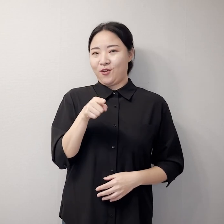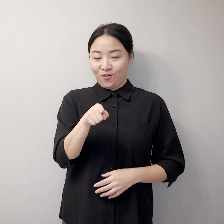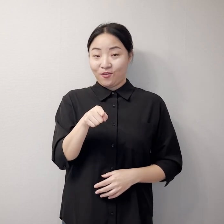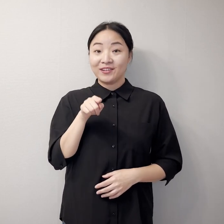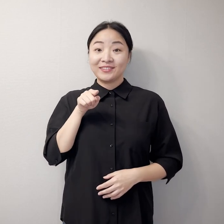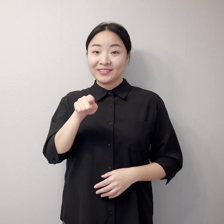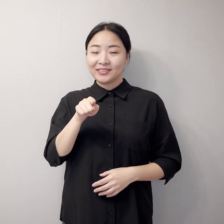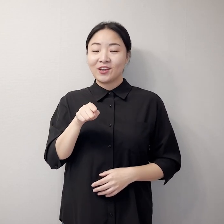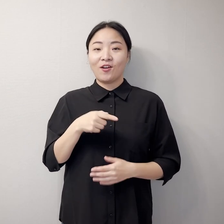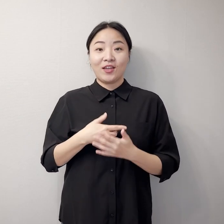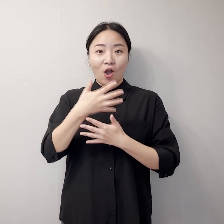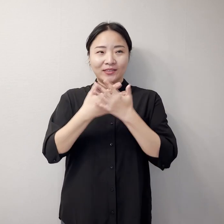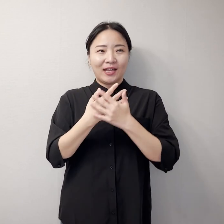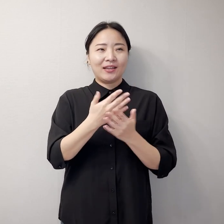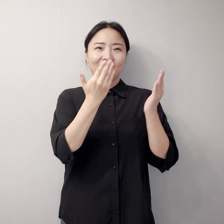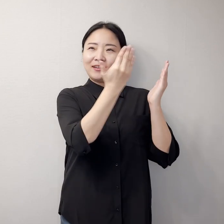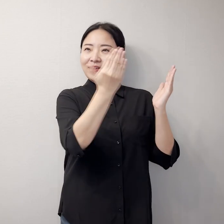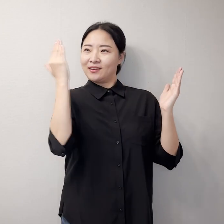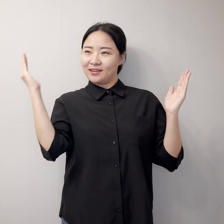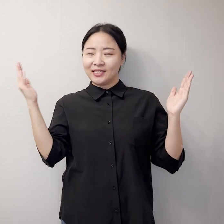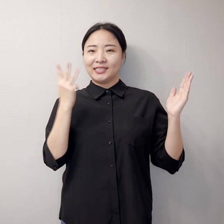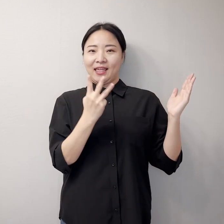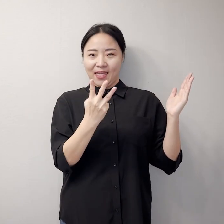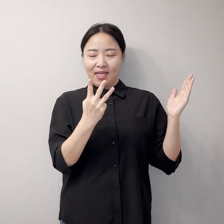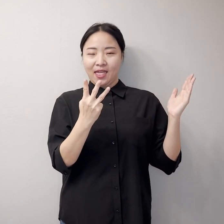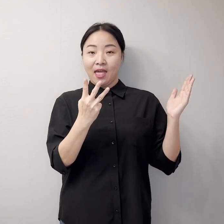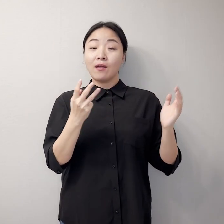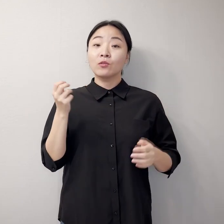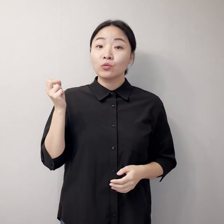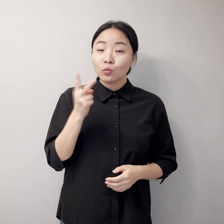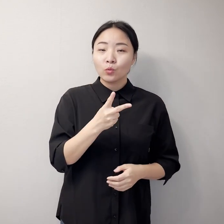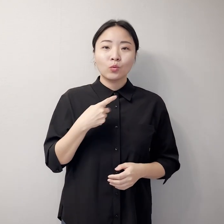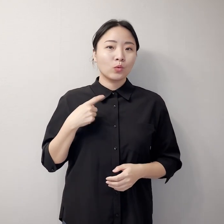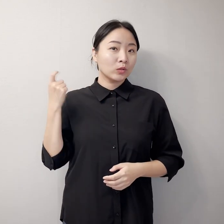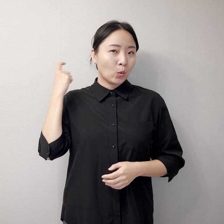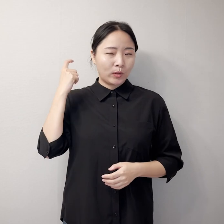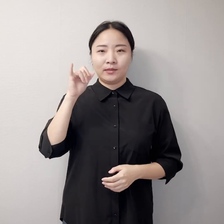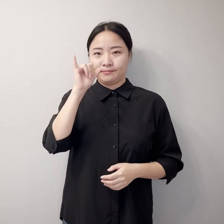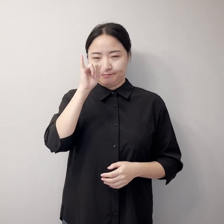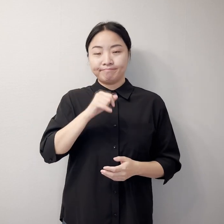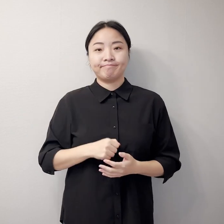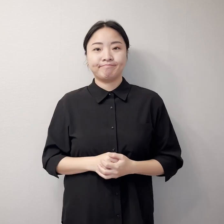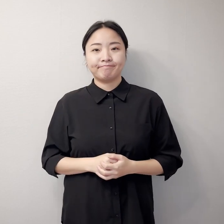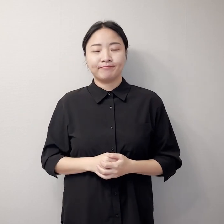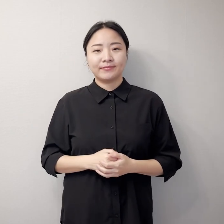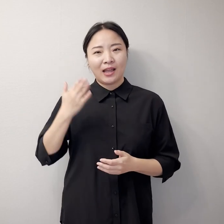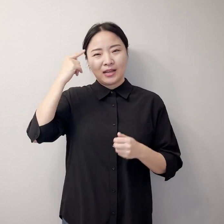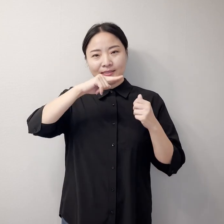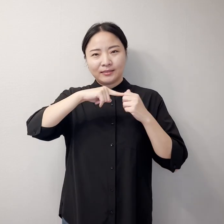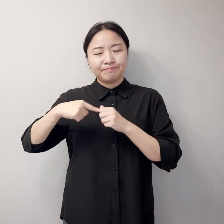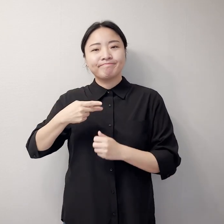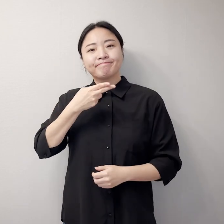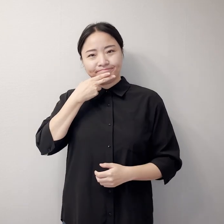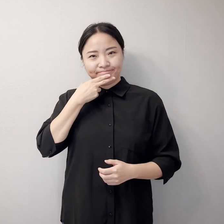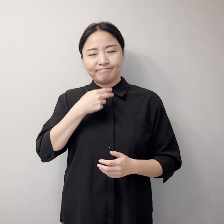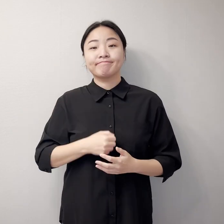3개의 스크린에서 보여지며 영상과 소리로 구성되어 있으며 별도 자막이 없습니다